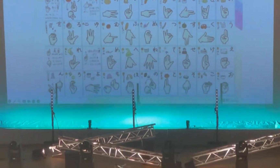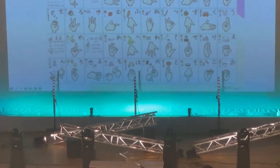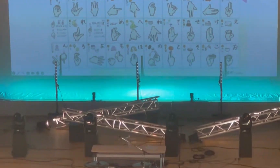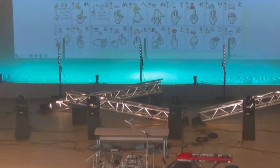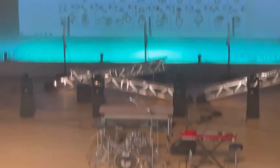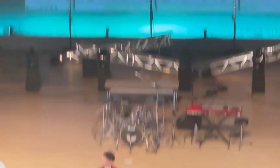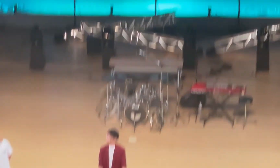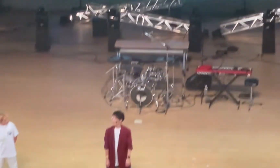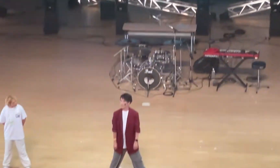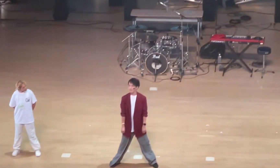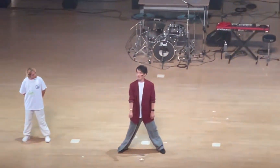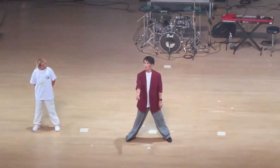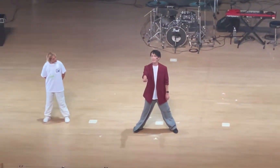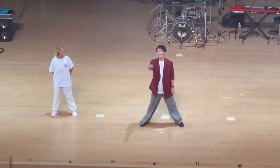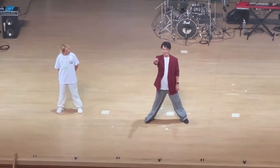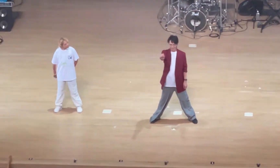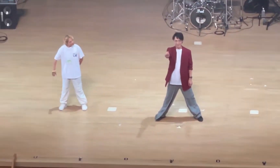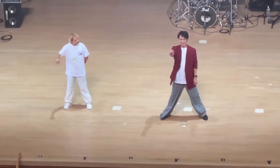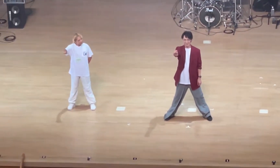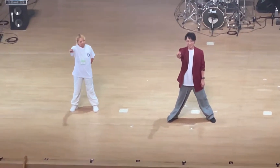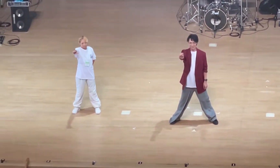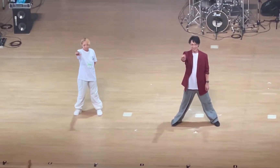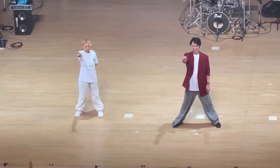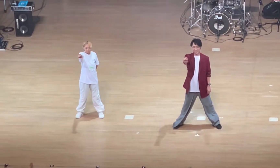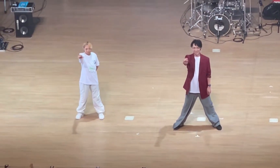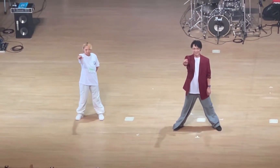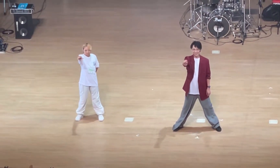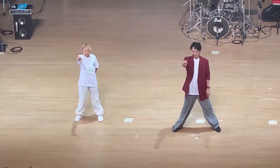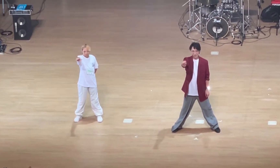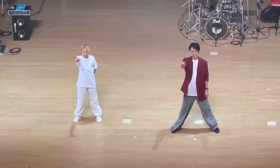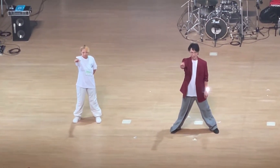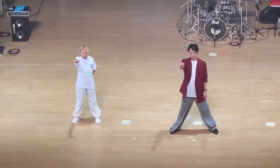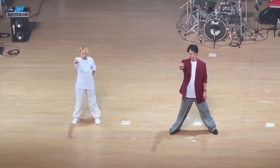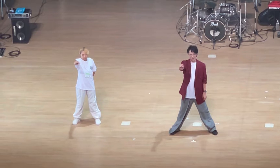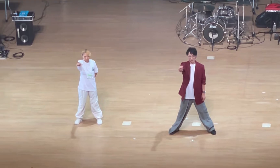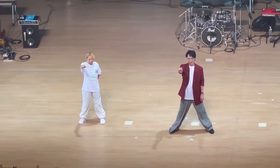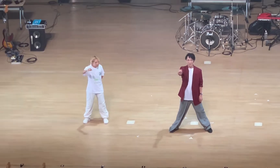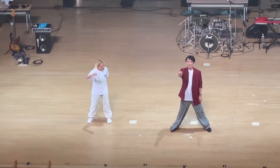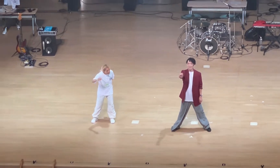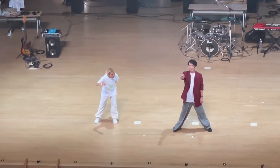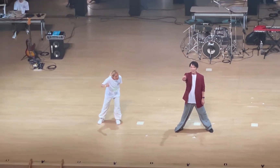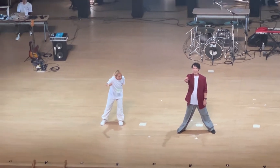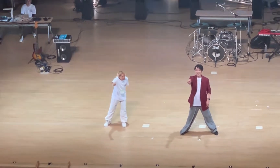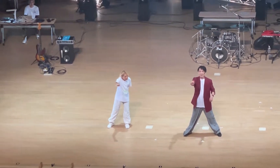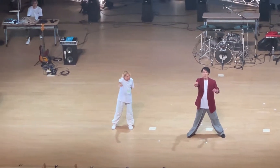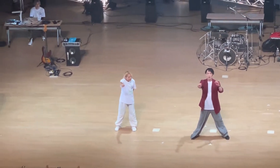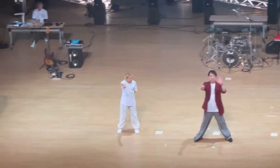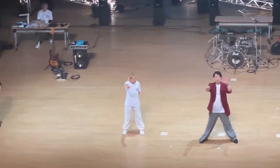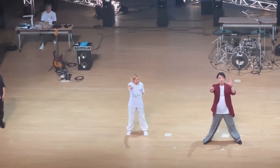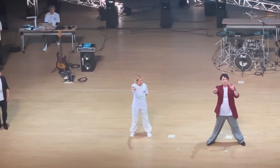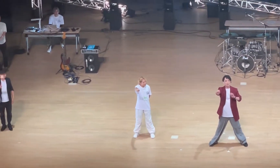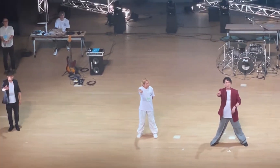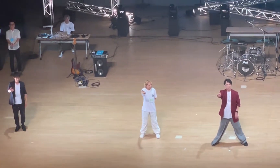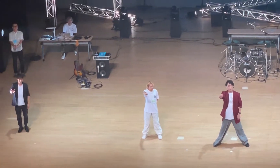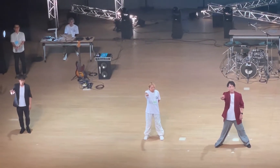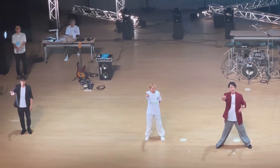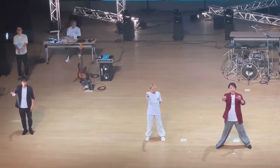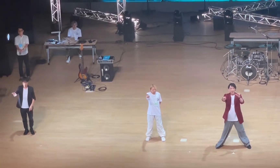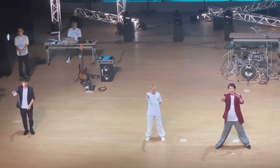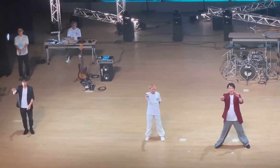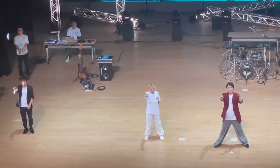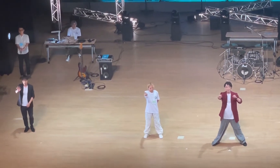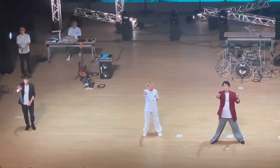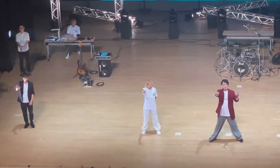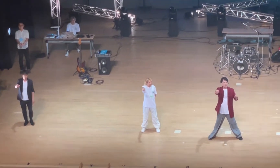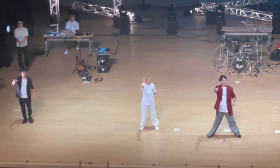ん利き手を出してください。そうそうそうそうそう、ね、50音で全部できます。